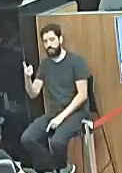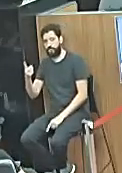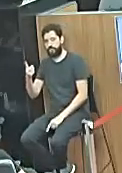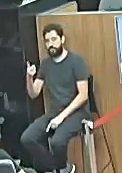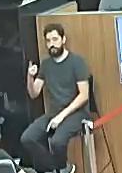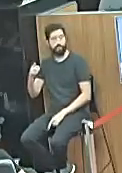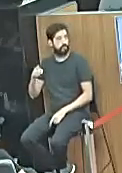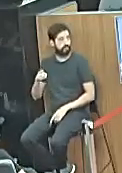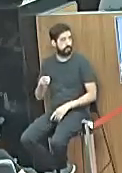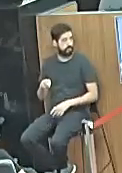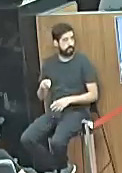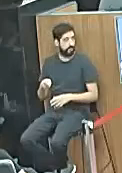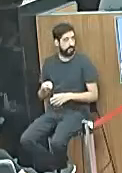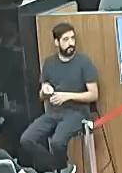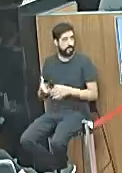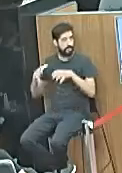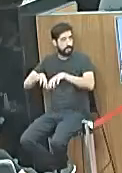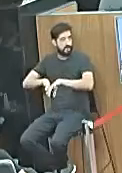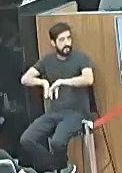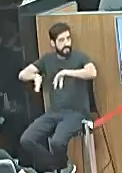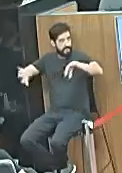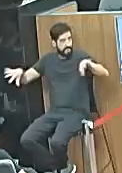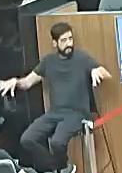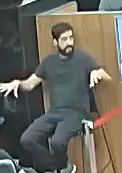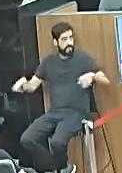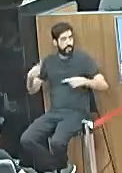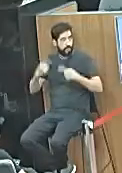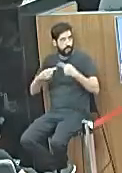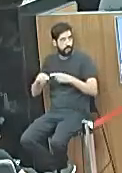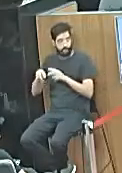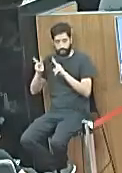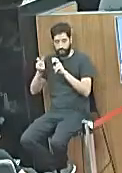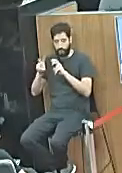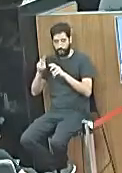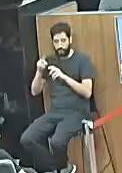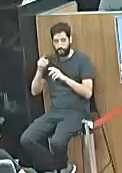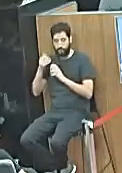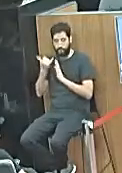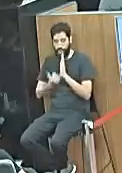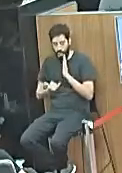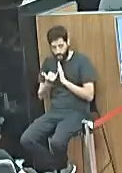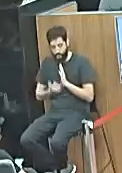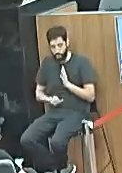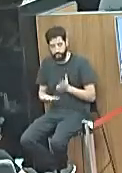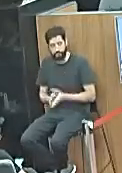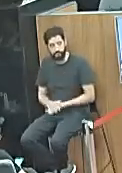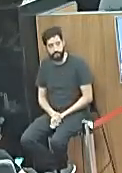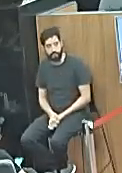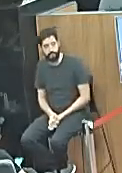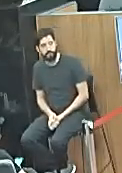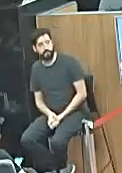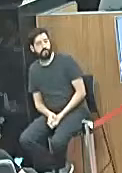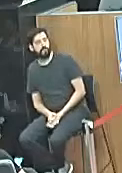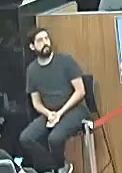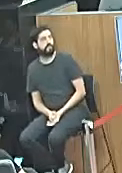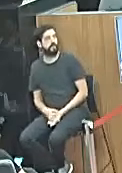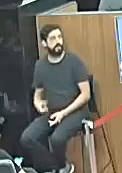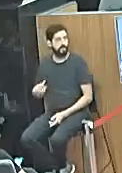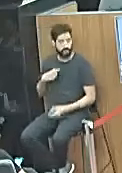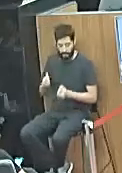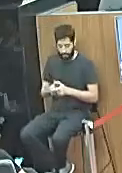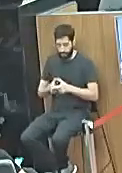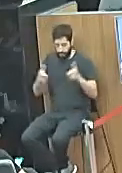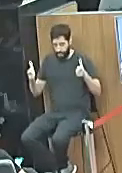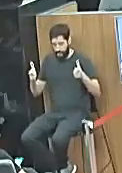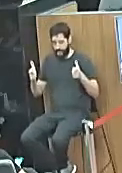da política sobre drogas do programa 0 70 apliar metas físicas e física e financeira da